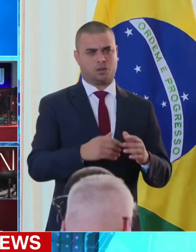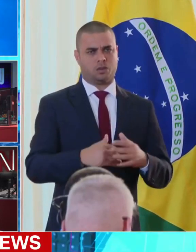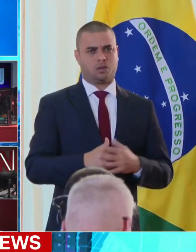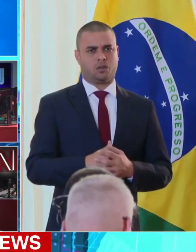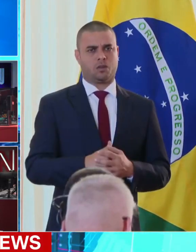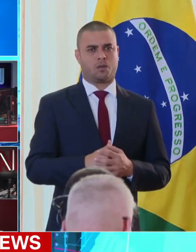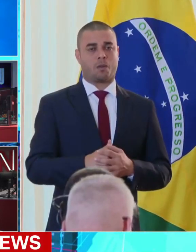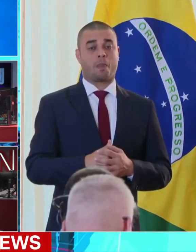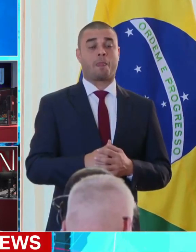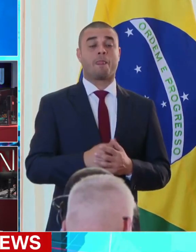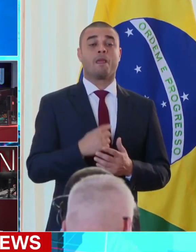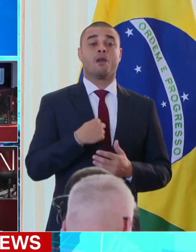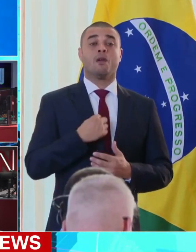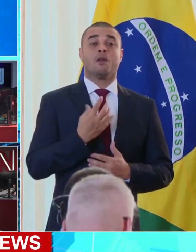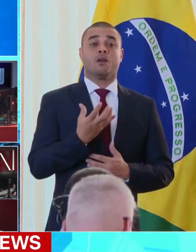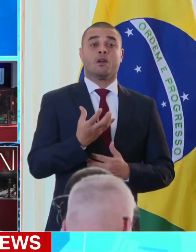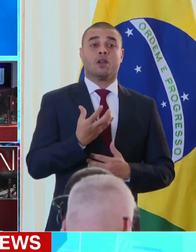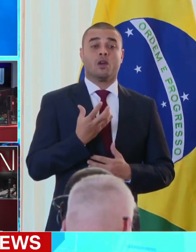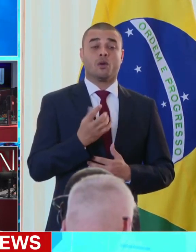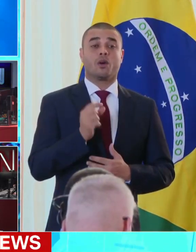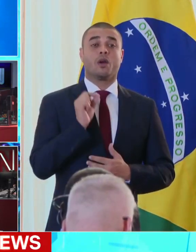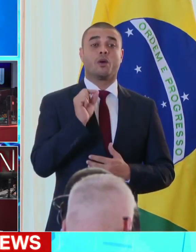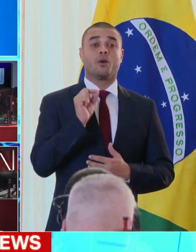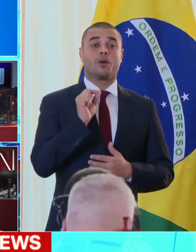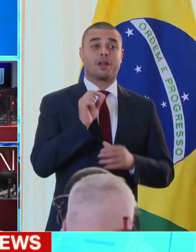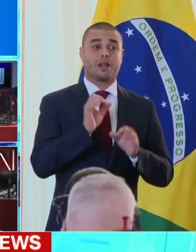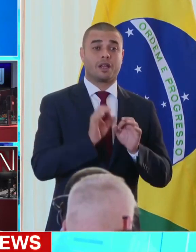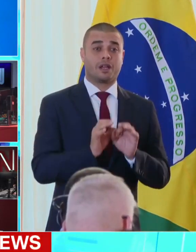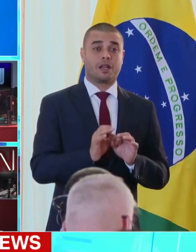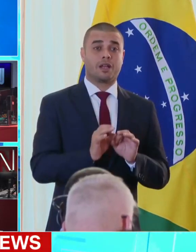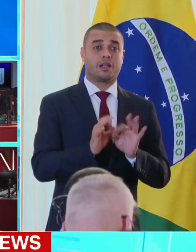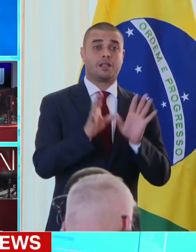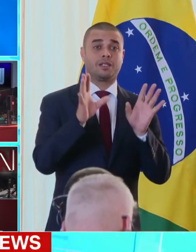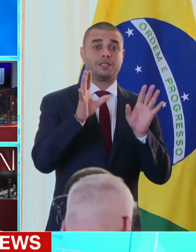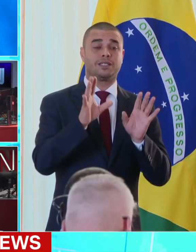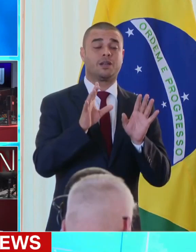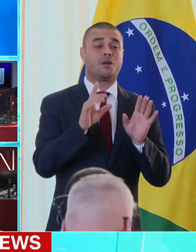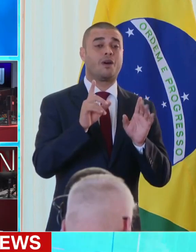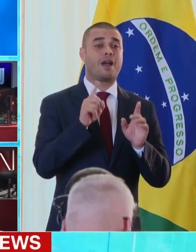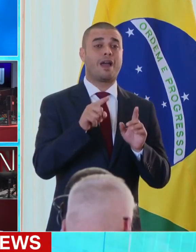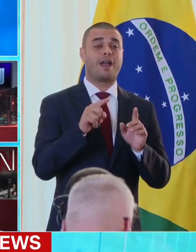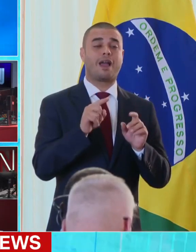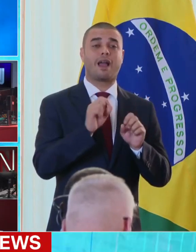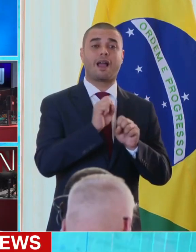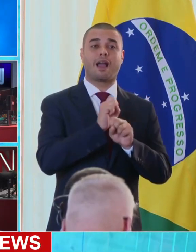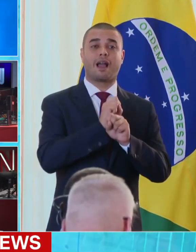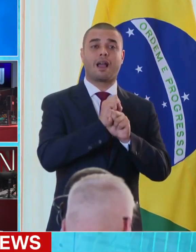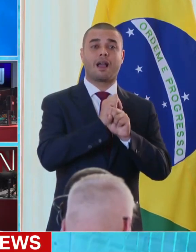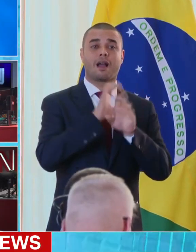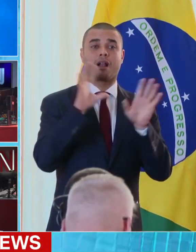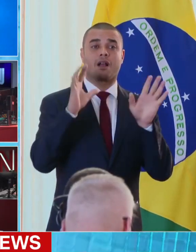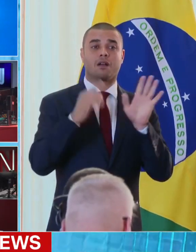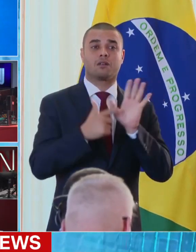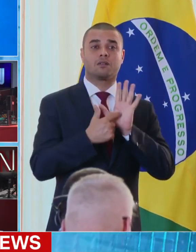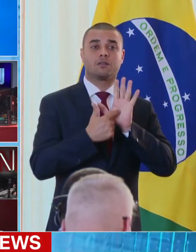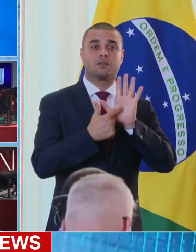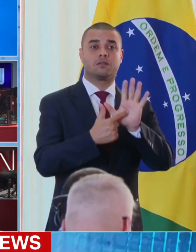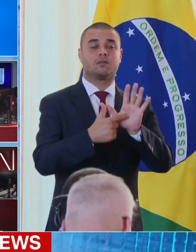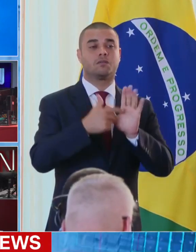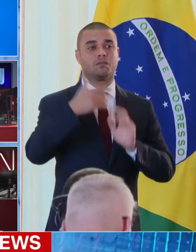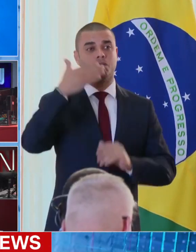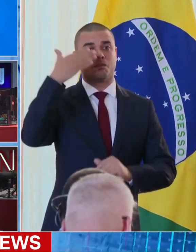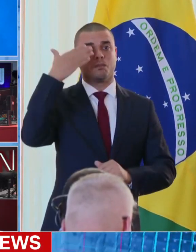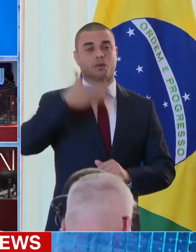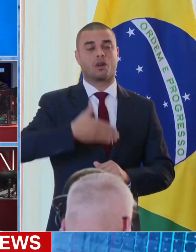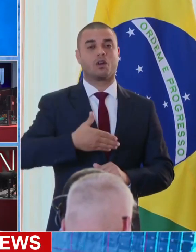removido aparentemente é o mesmo link né do vídeo que foi removido pelo YouTube é justamente hoje nessa